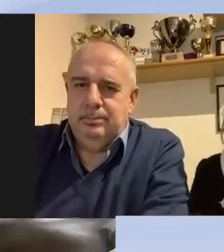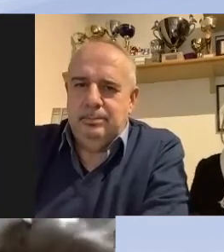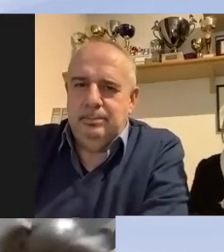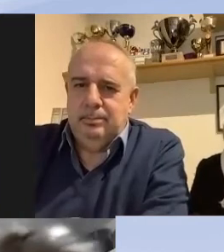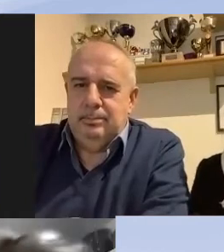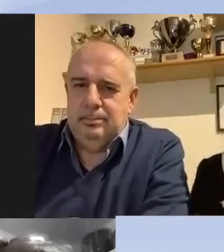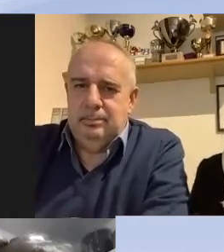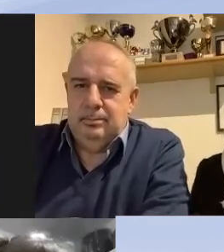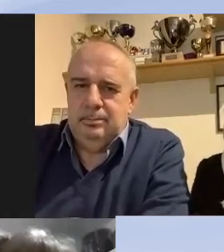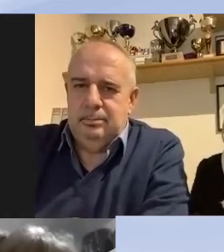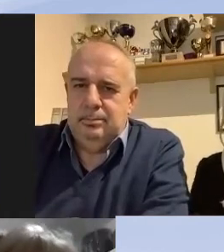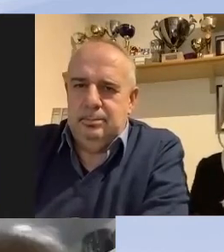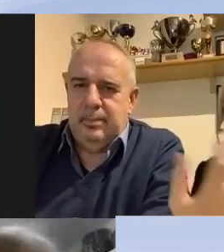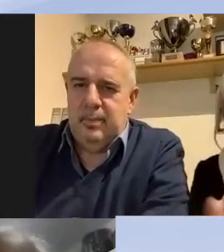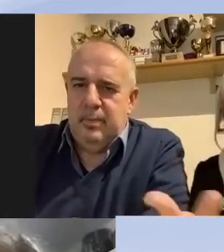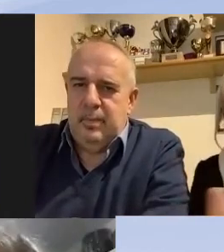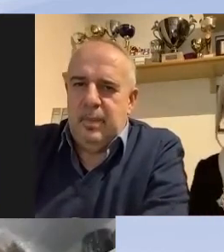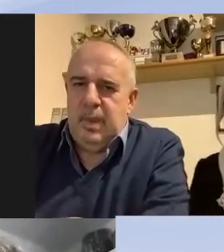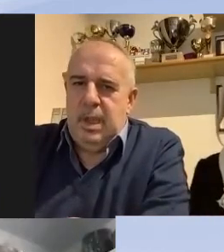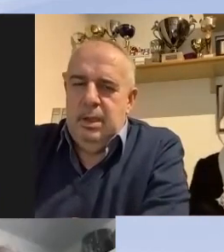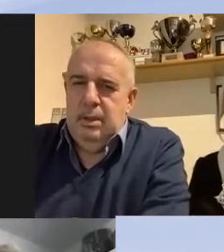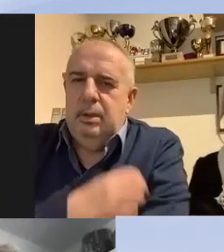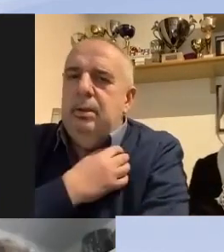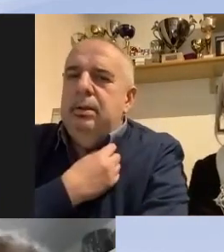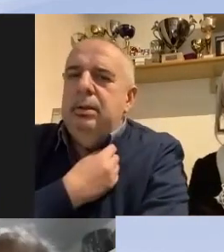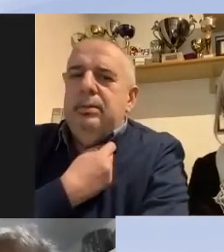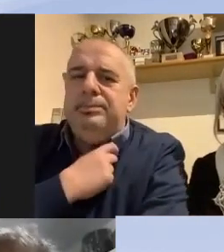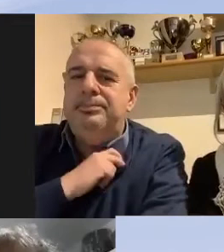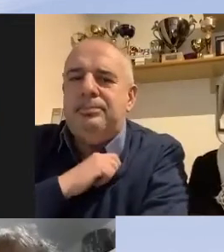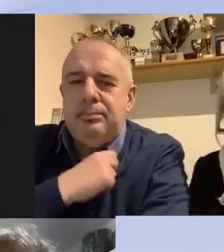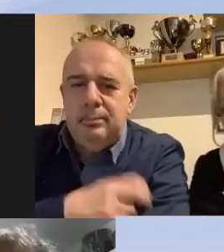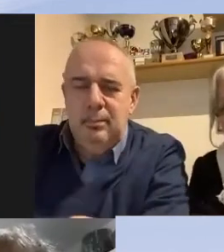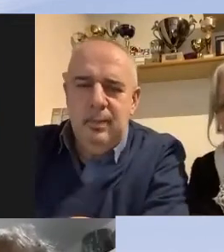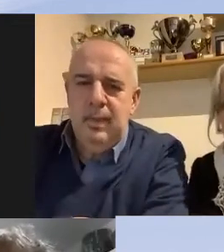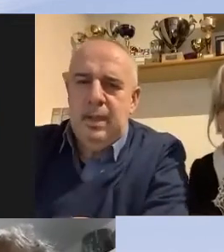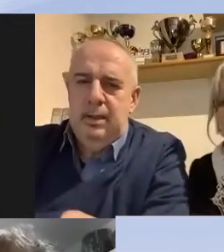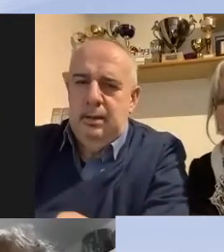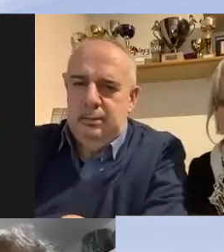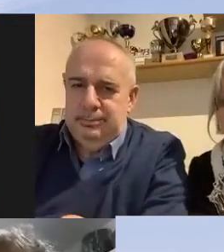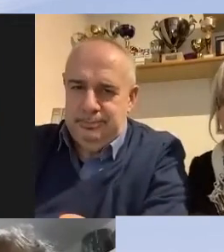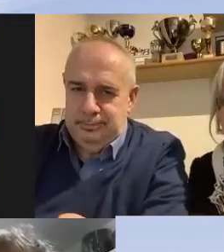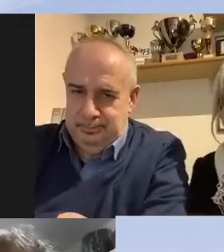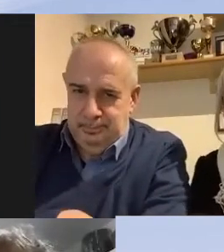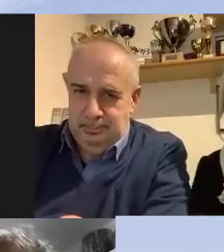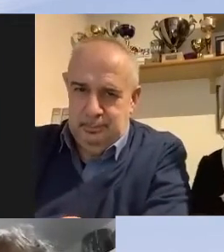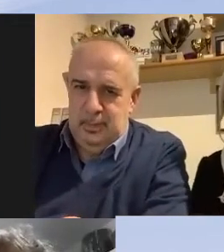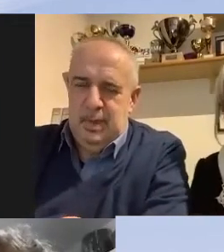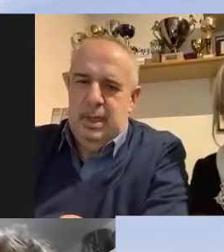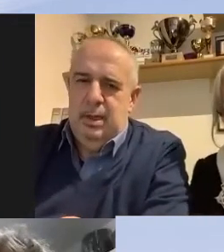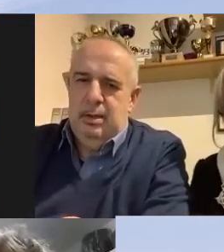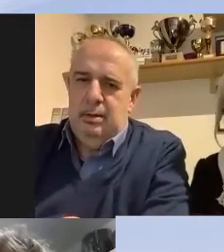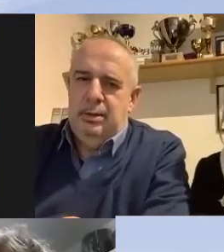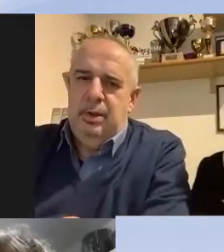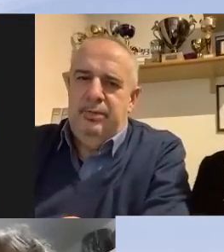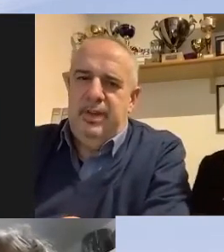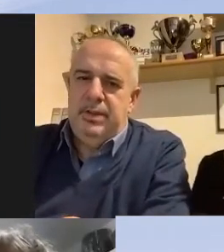nostra normalità tanti desideri noi li abbiamo già, come dire, esauditi, quindi... Mi basterebbe tornare alla normalità,